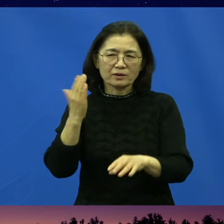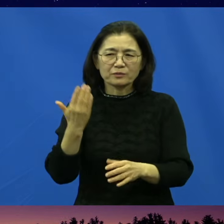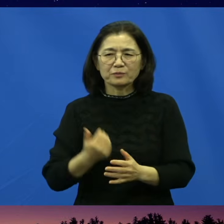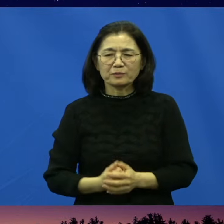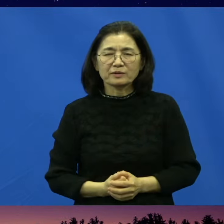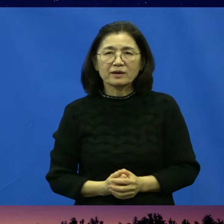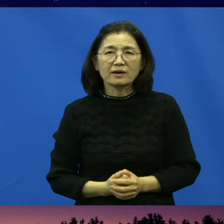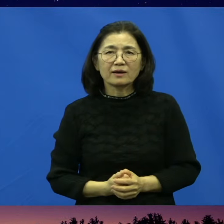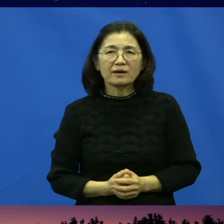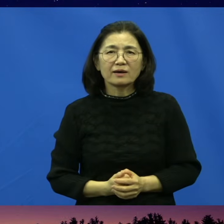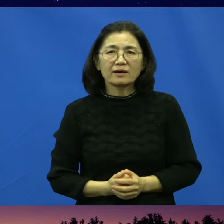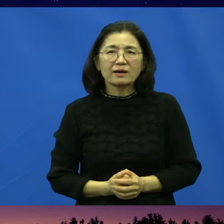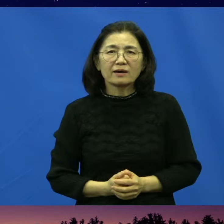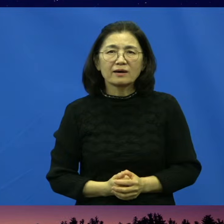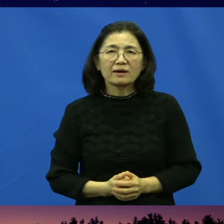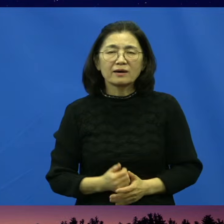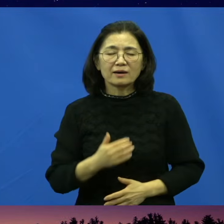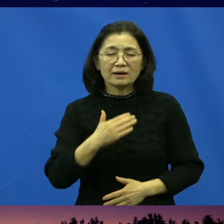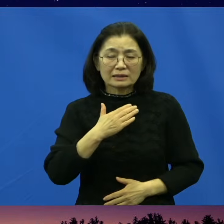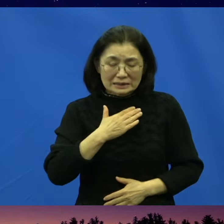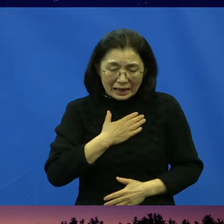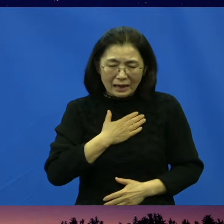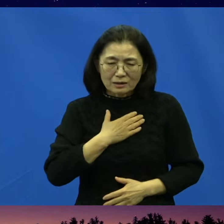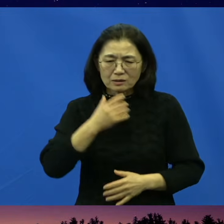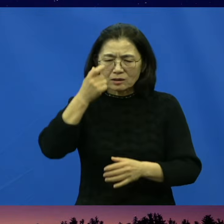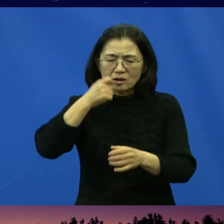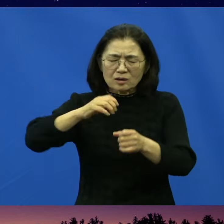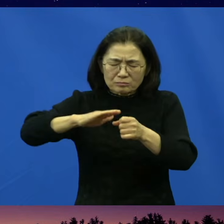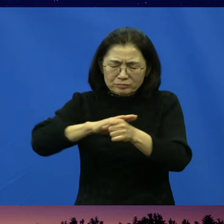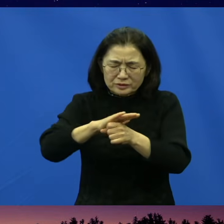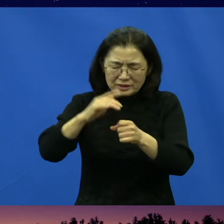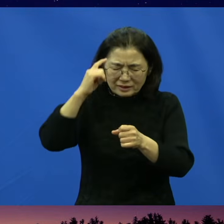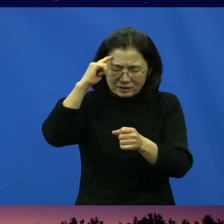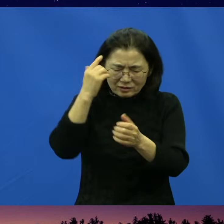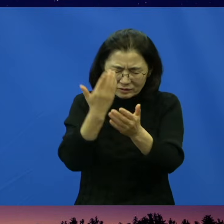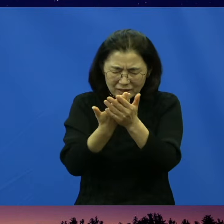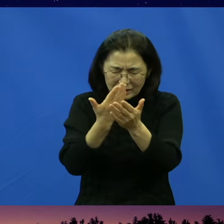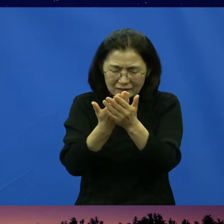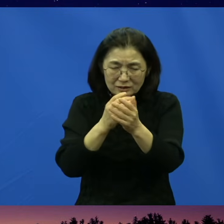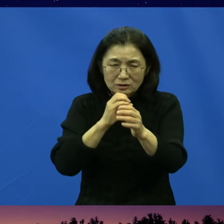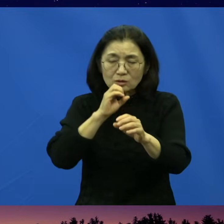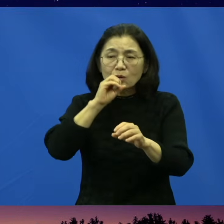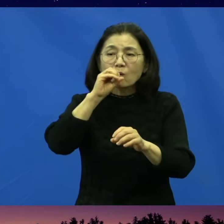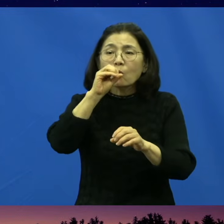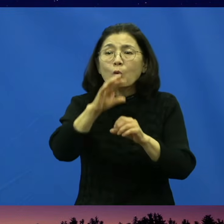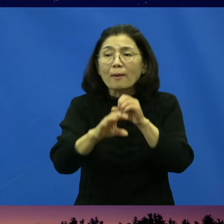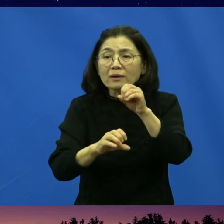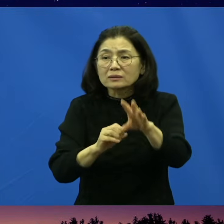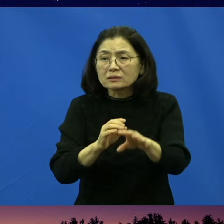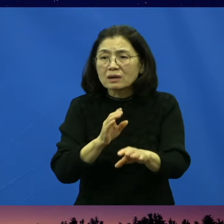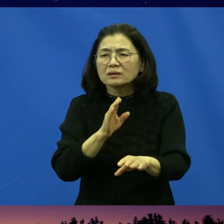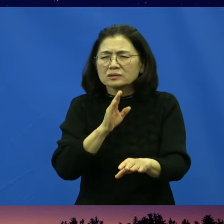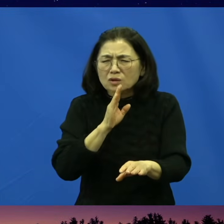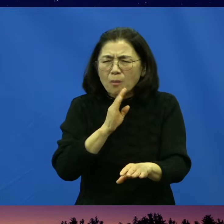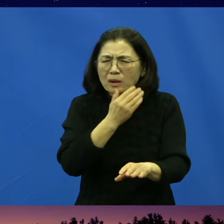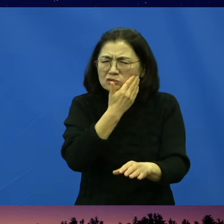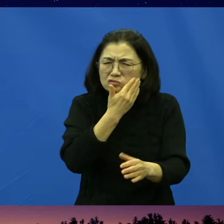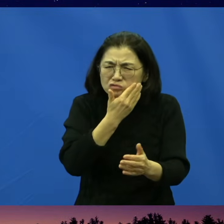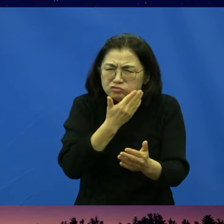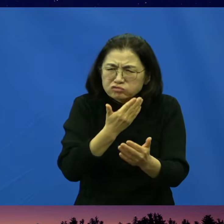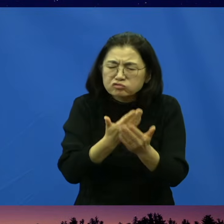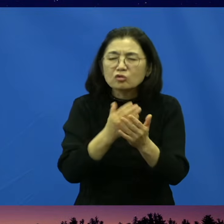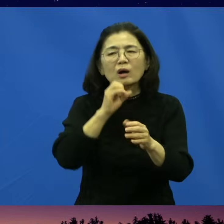여러분, 나를 불쌍히 여겨달라는 이 고백은 정말 중요한 고백입니다.